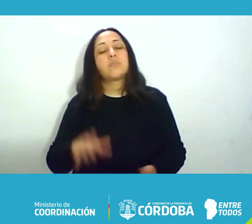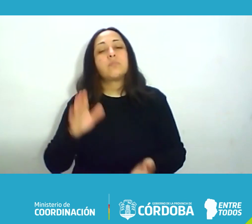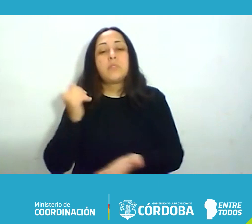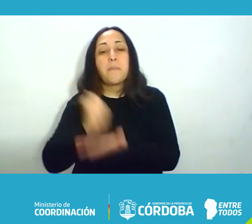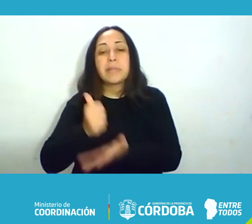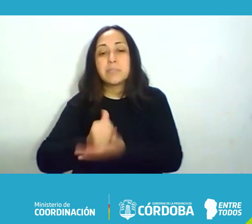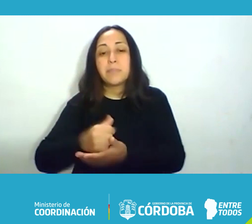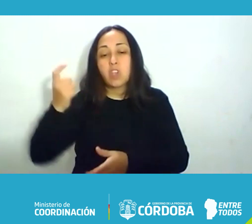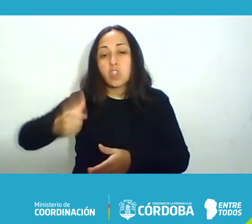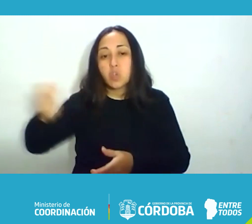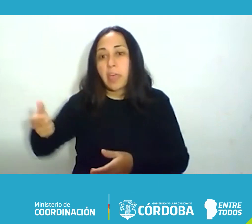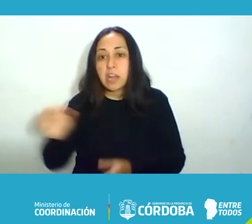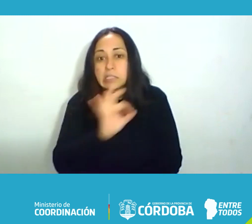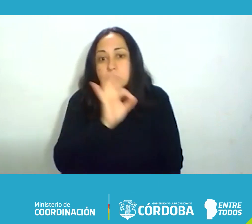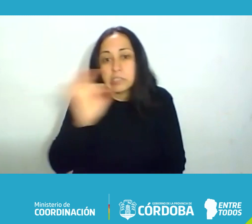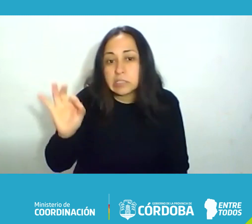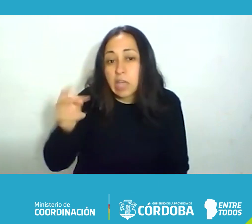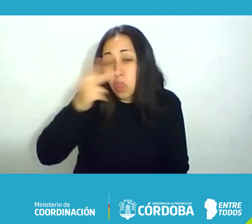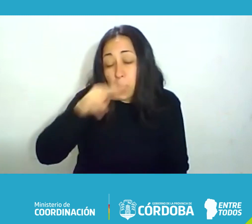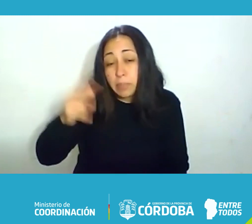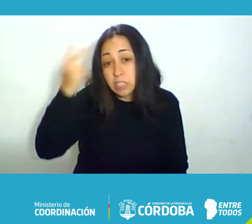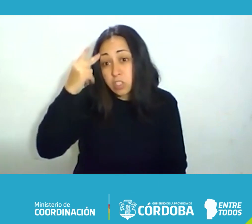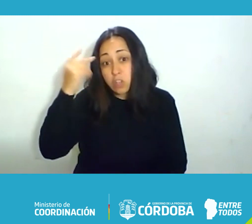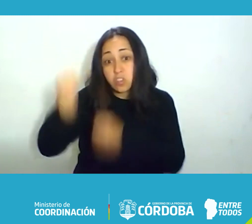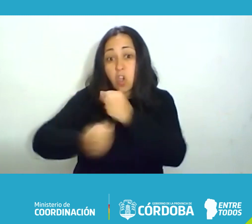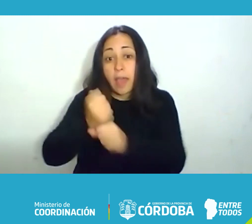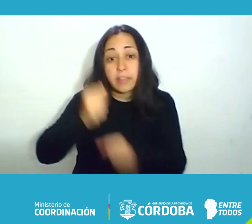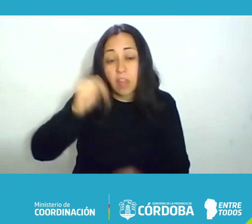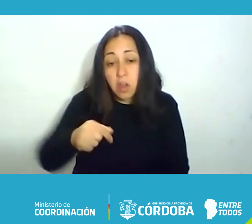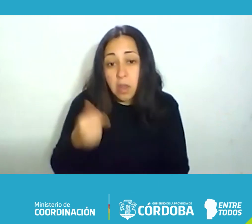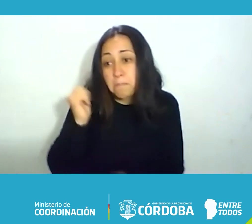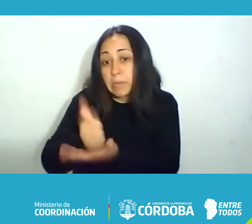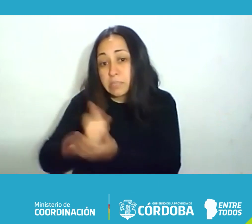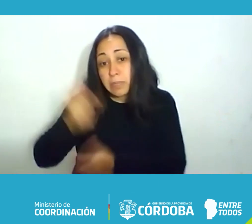La participación ciudadana ha sido inexistente desde el 2018, las auditorías,